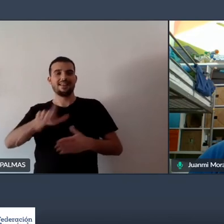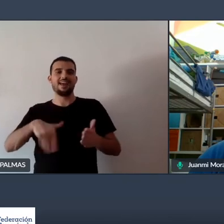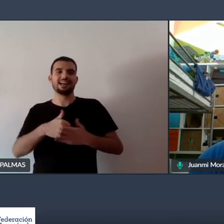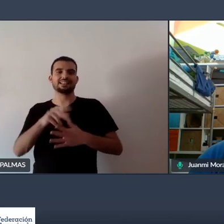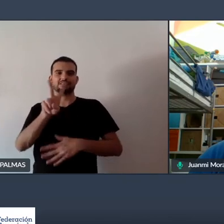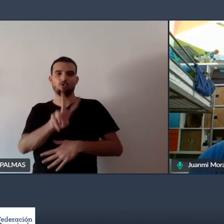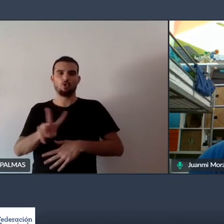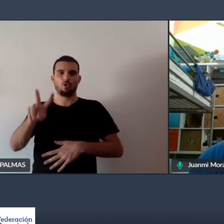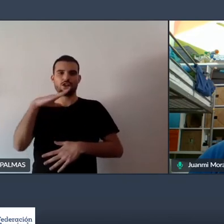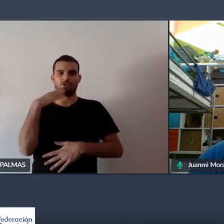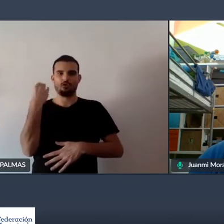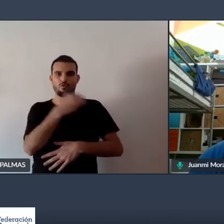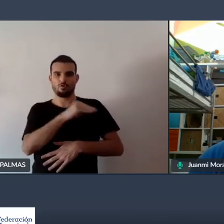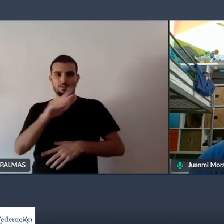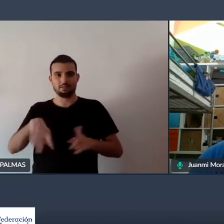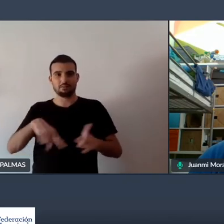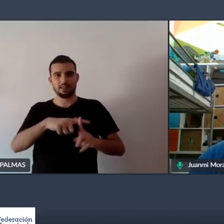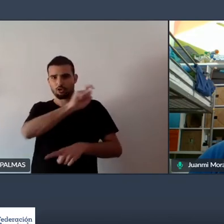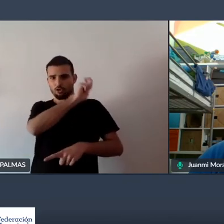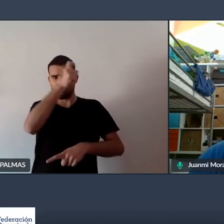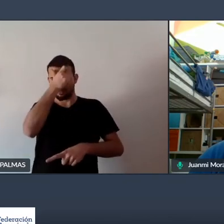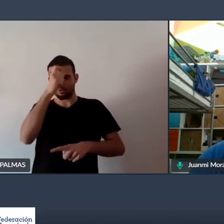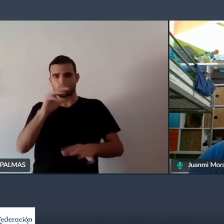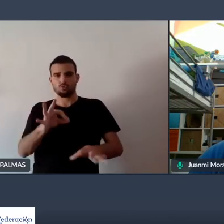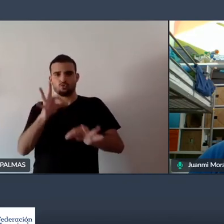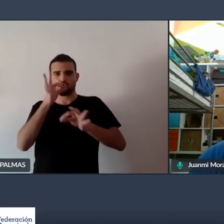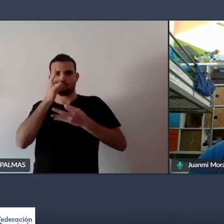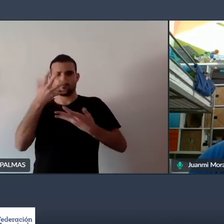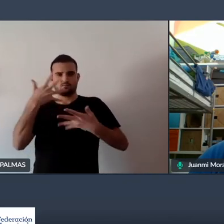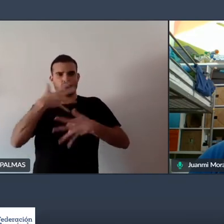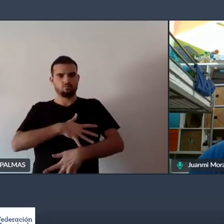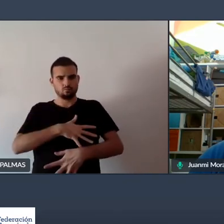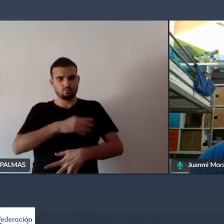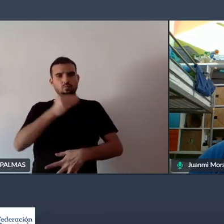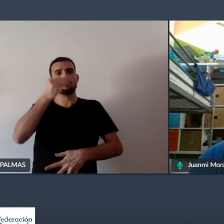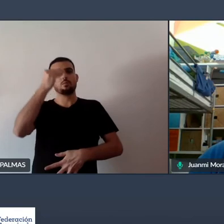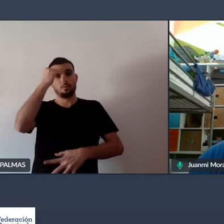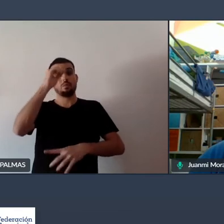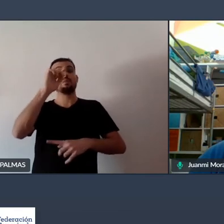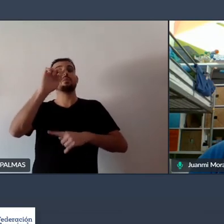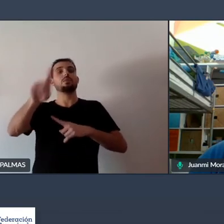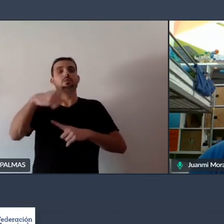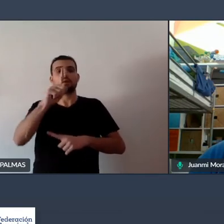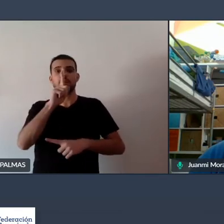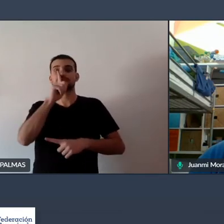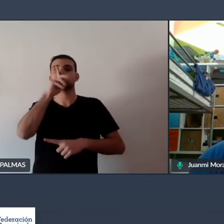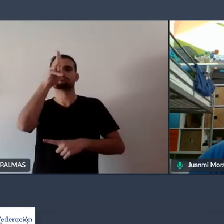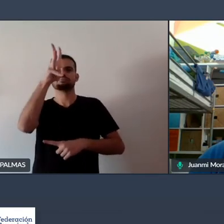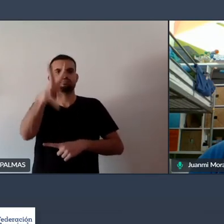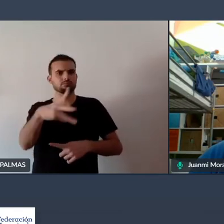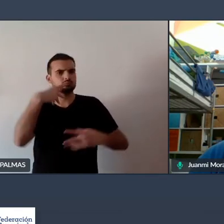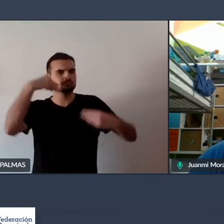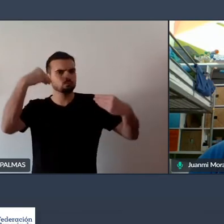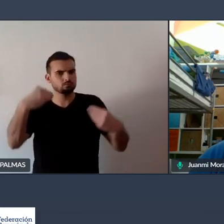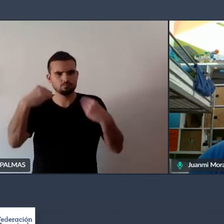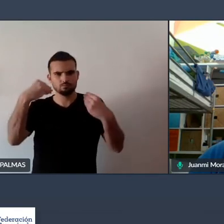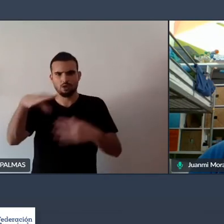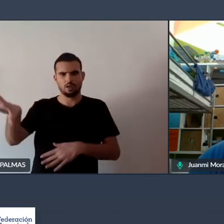jugando por conceptos, pues bueno, luego nos ha ido bastante bien a la hora de jugar.